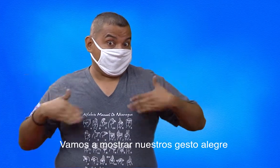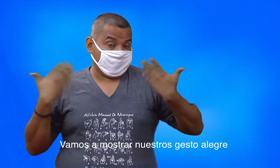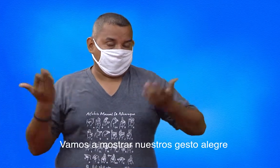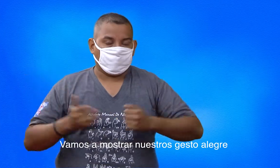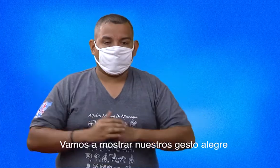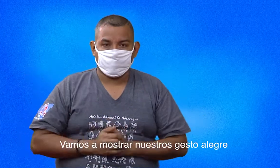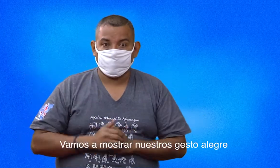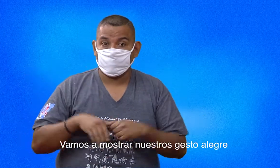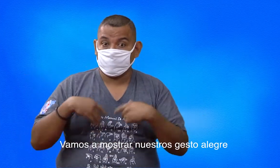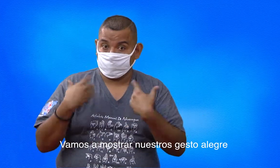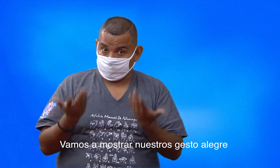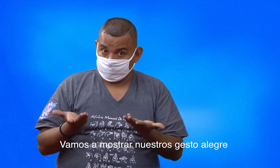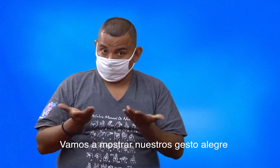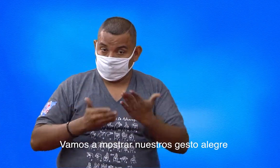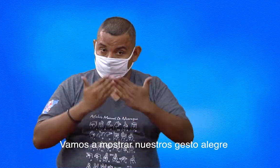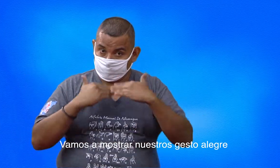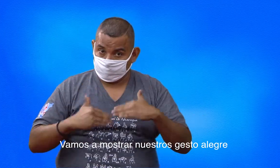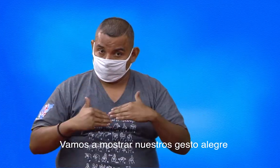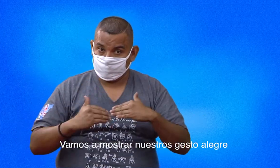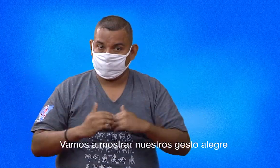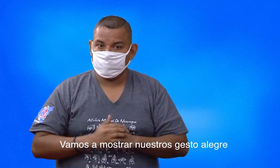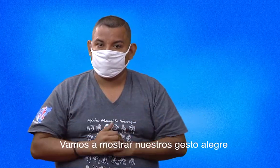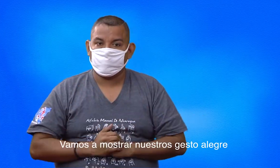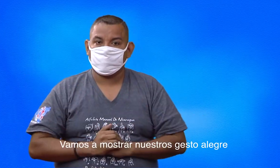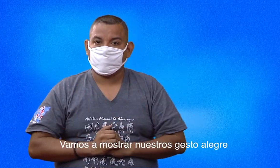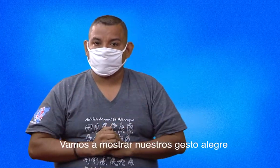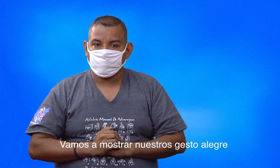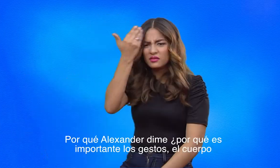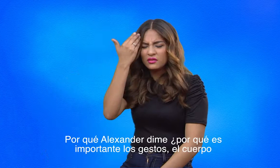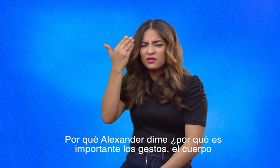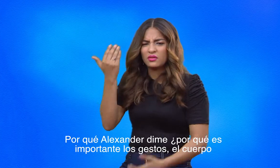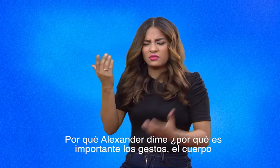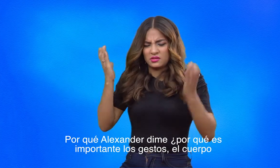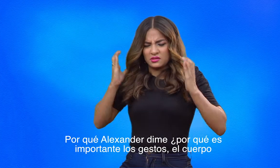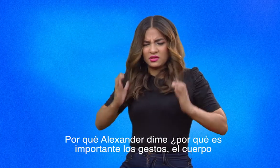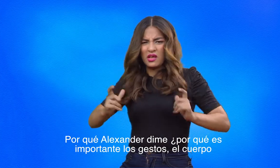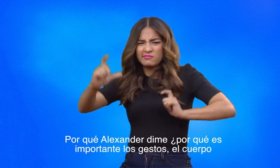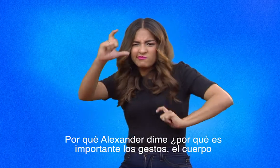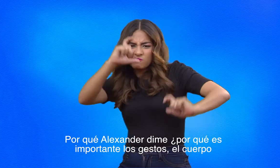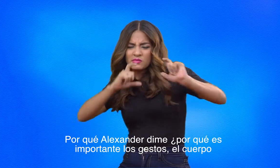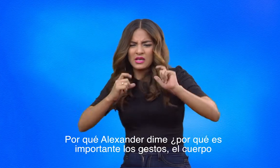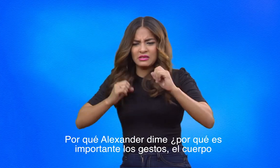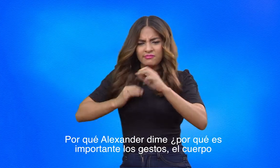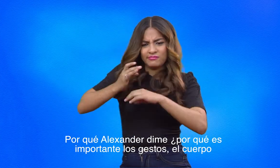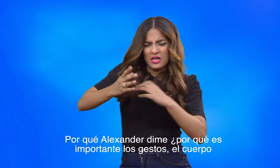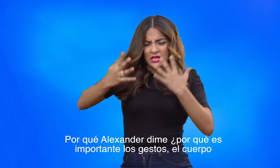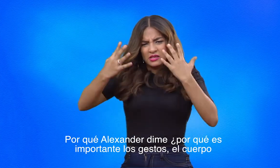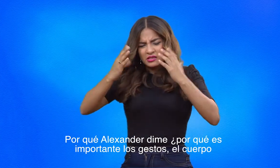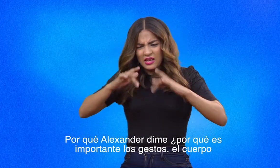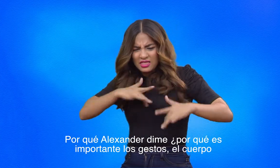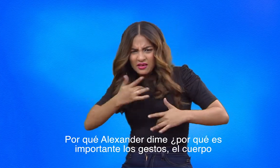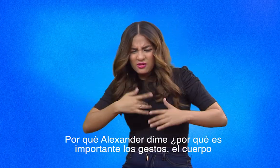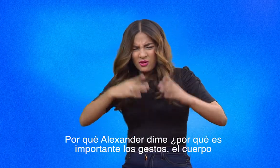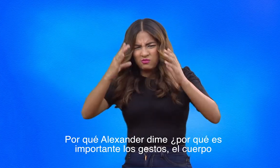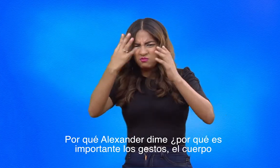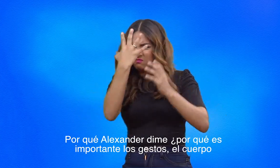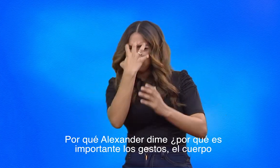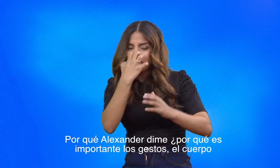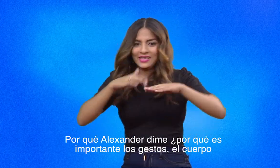gesto alegre. ¿Por qué, Alexander, dime, por qué es importante los gestos, el